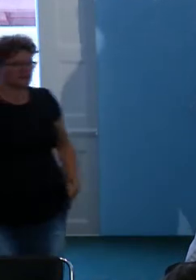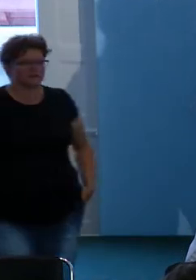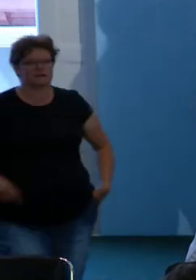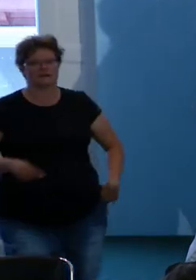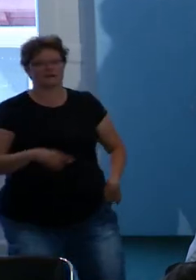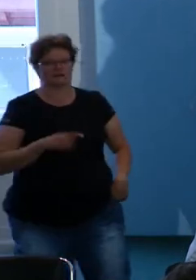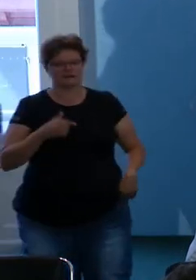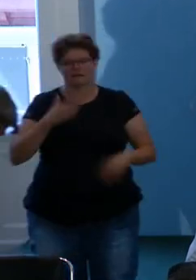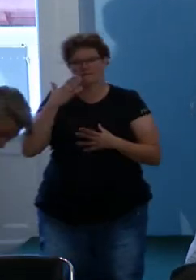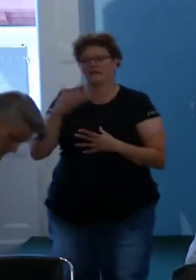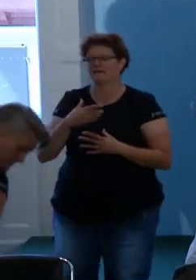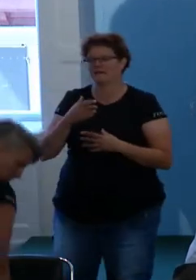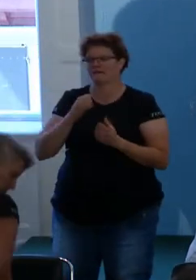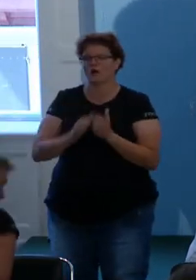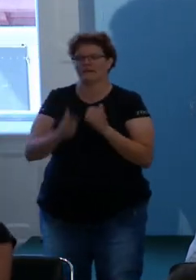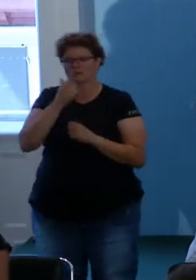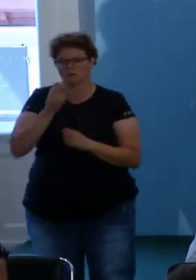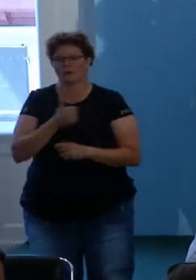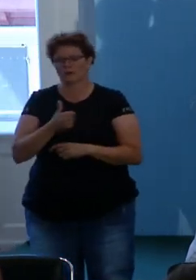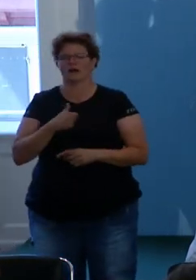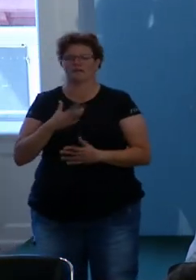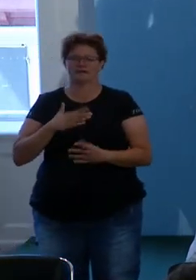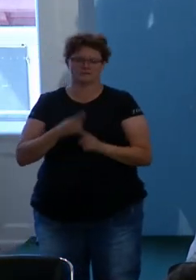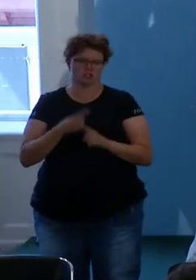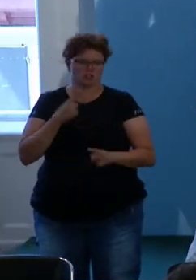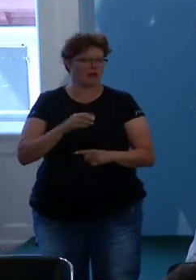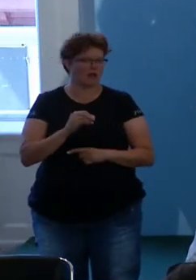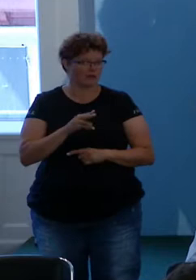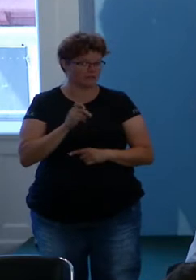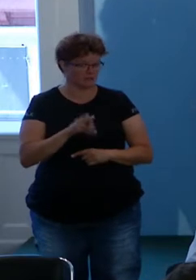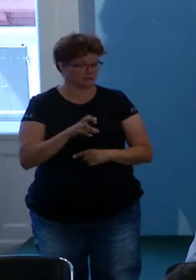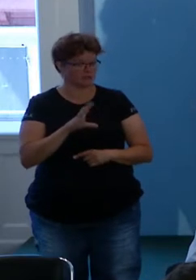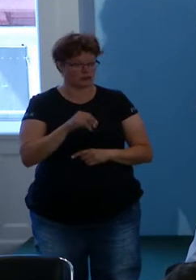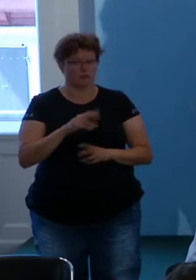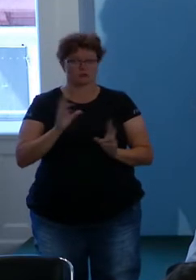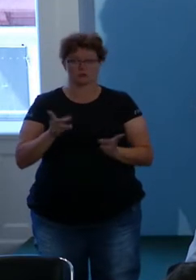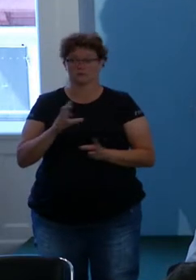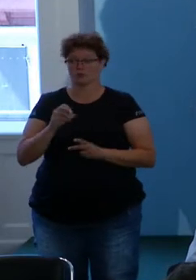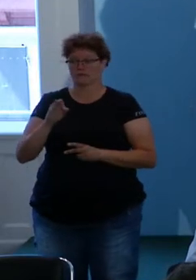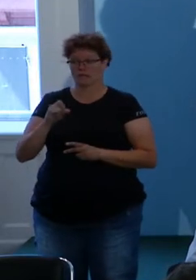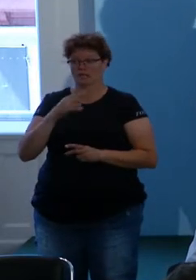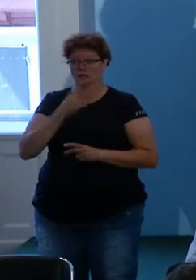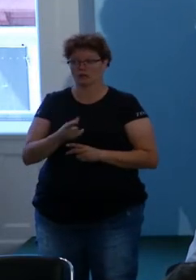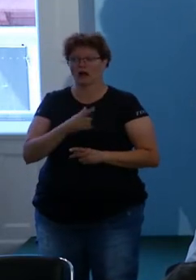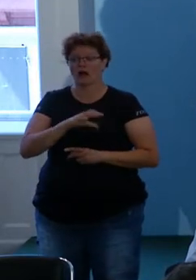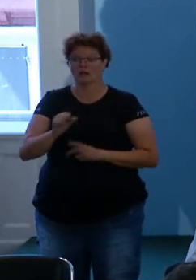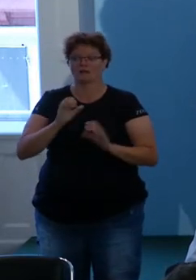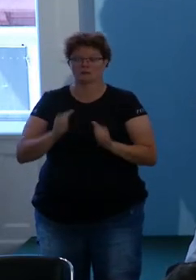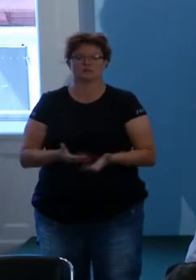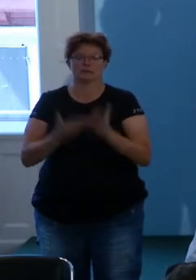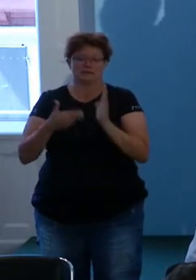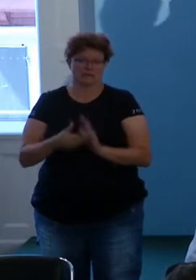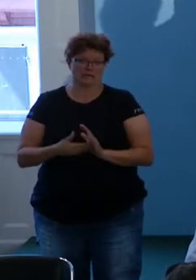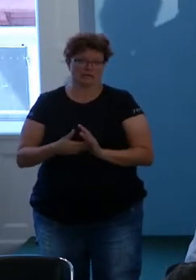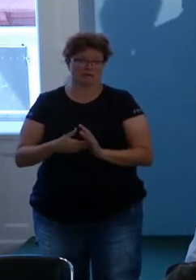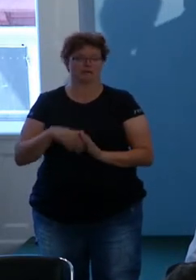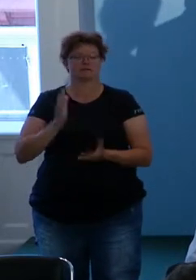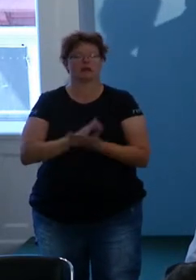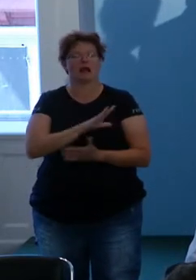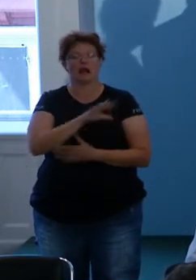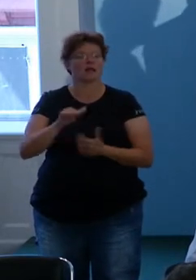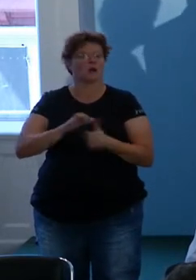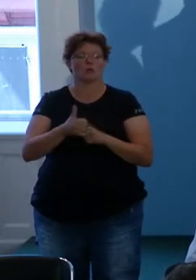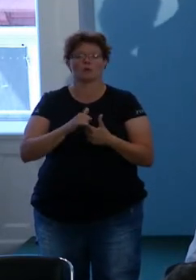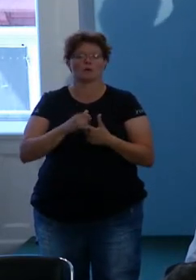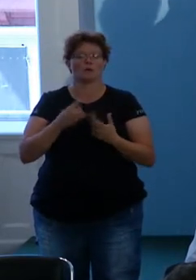jag vet det, jag vill liksom bara förtydliga det. Att, ja. Anders? Ja, men jag tror att det som Sofia var inne på också, jag tror att alla måste bjuda till. Alltså det gäller ju alla